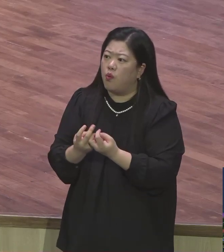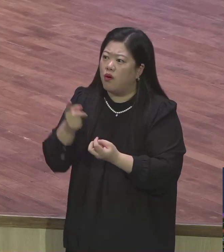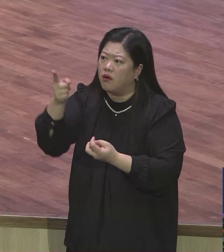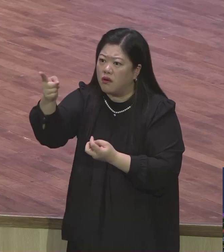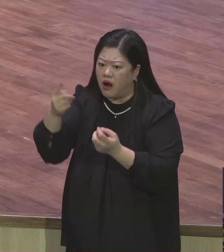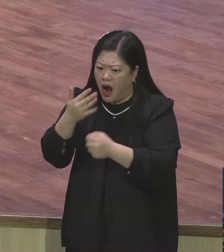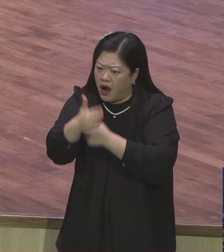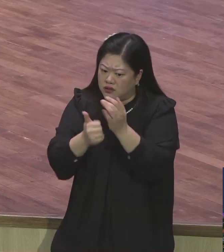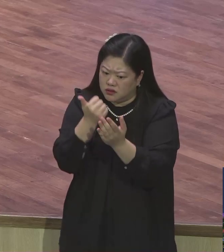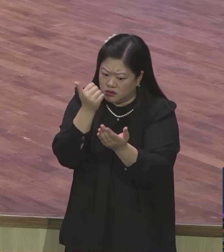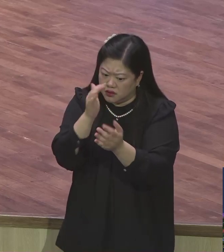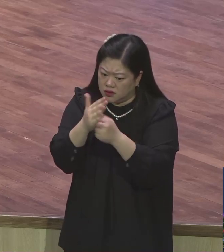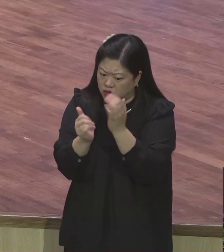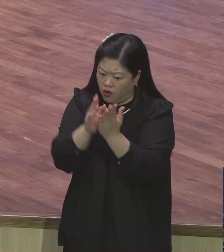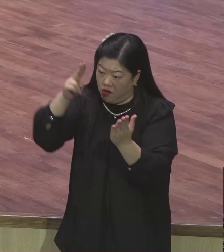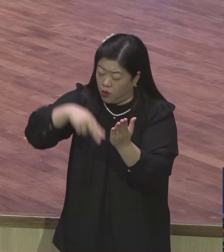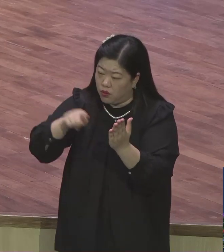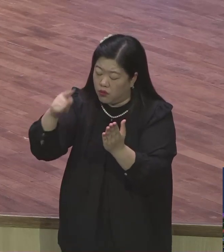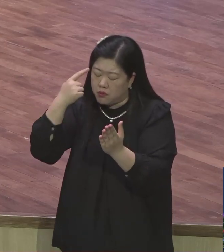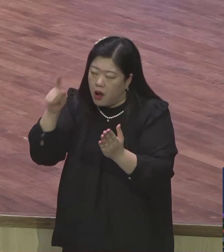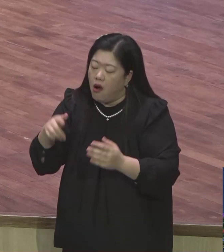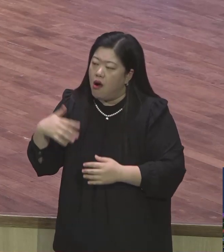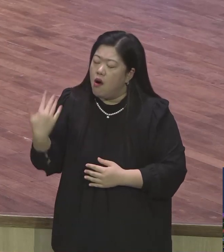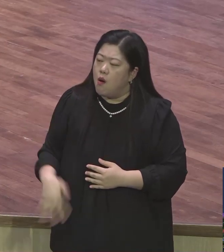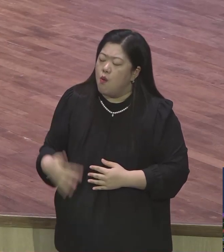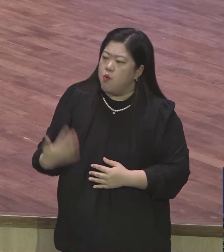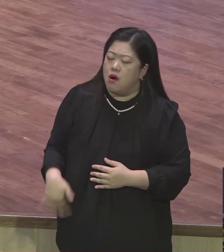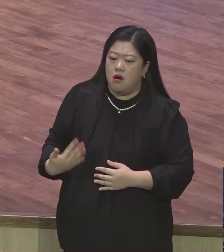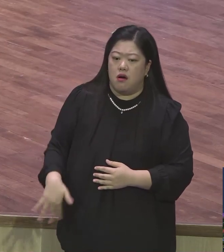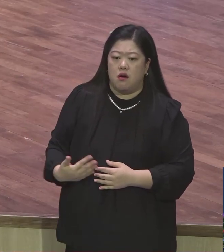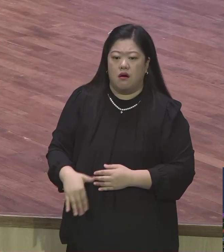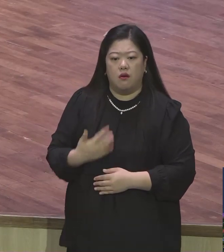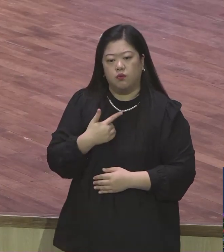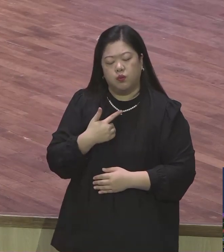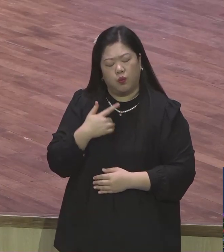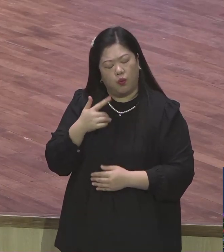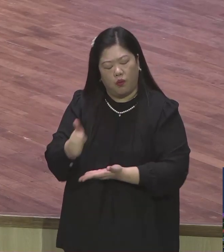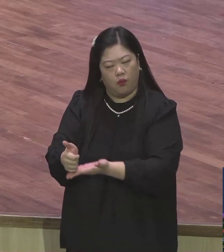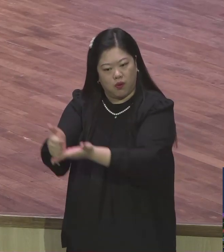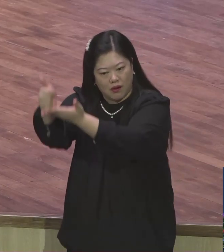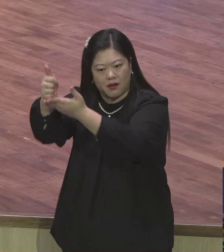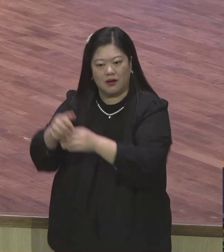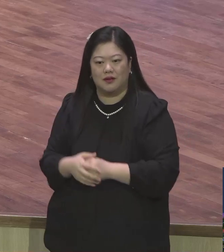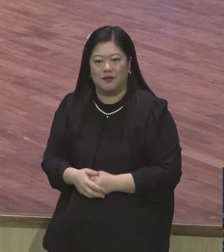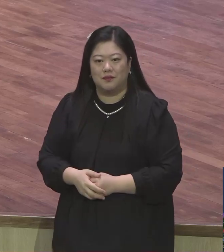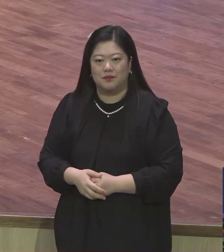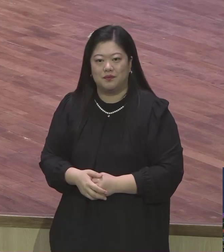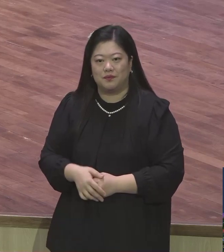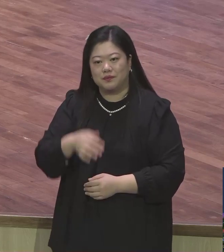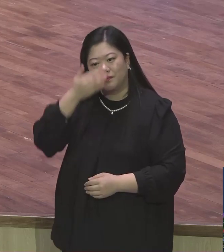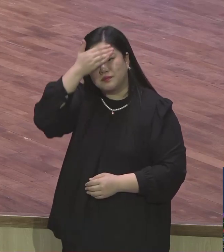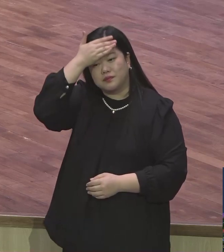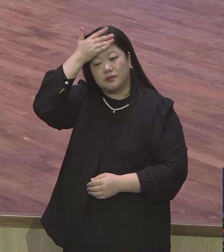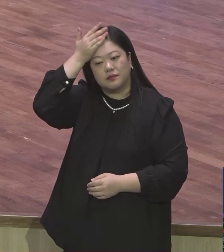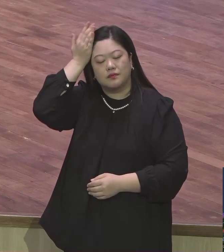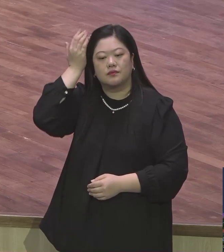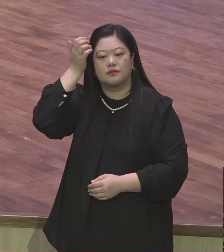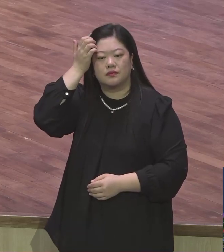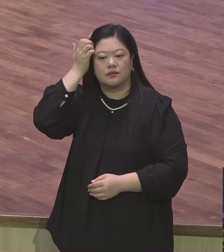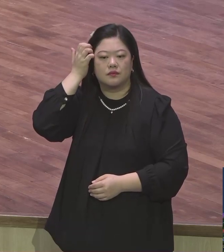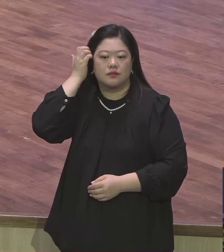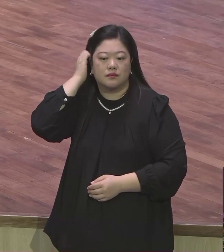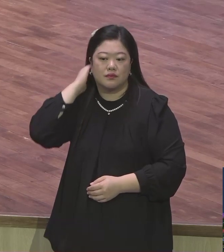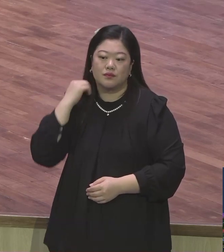지금 내가 이 산업 선교 특강 때 말씀드렸습니다만 사진 보여주면 확인시켜 줄게. 얼마나